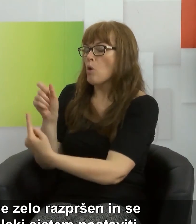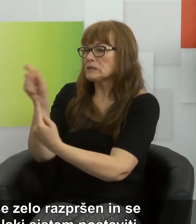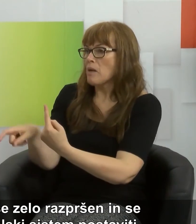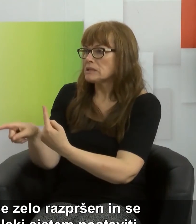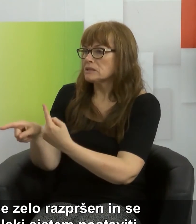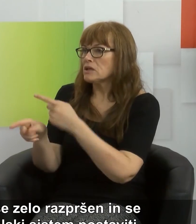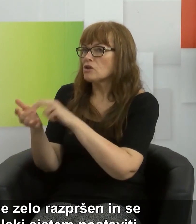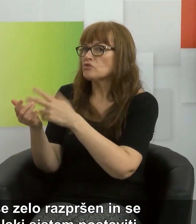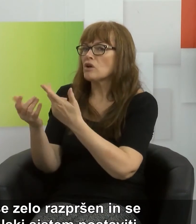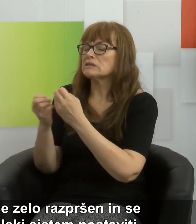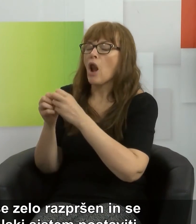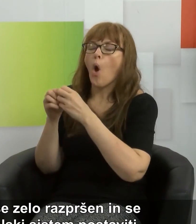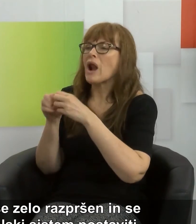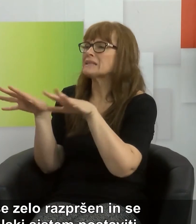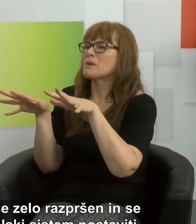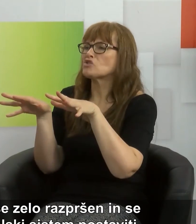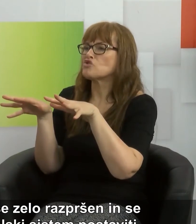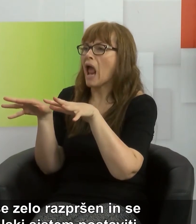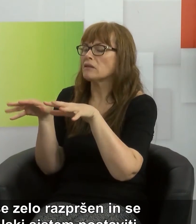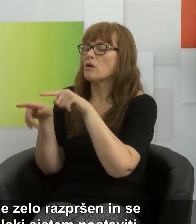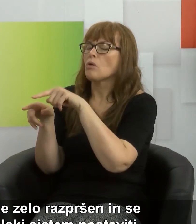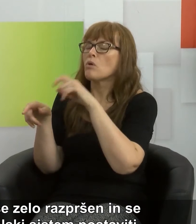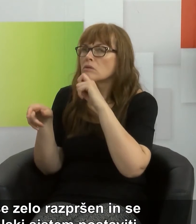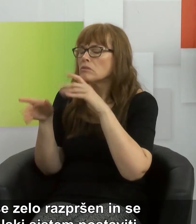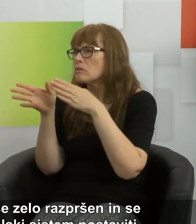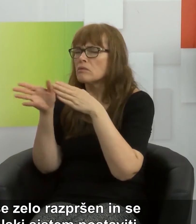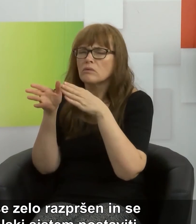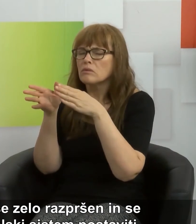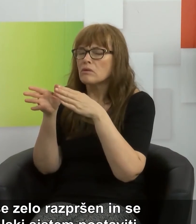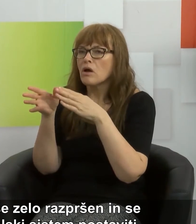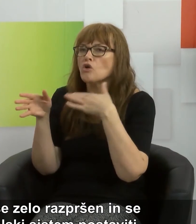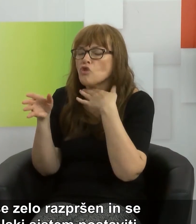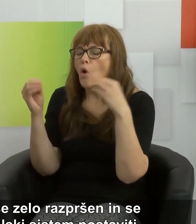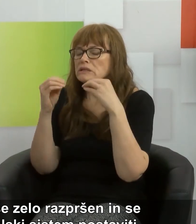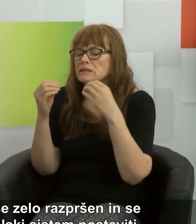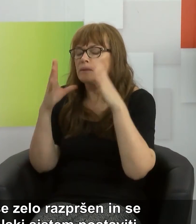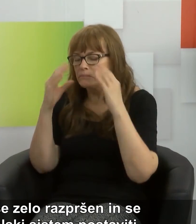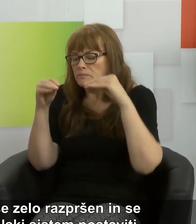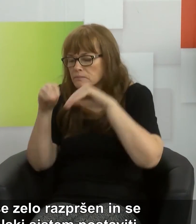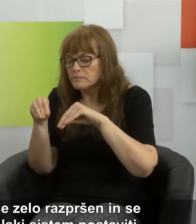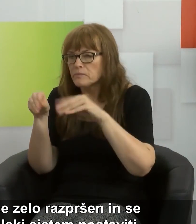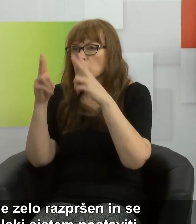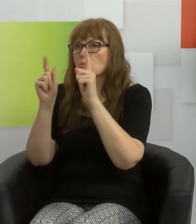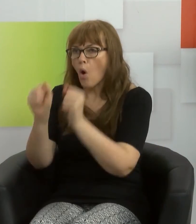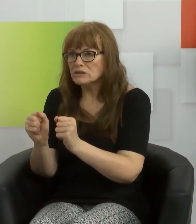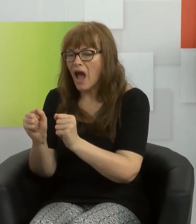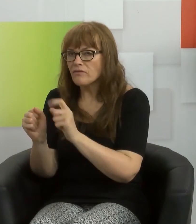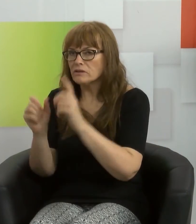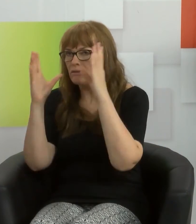posameznika, ki je pa še zelo razpršen in se mora šele takrat v ta zelo šolski sistem postaviti.